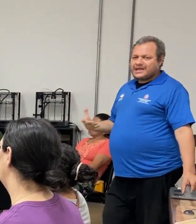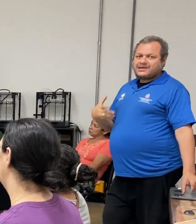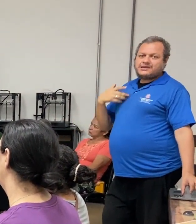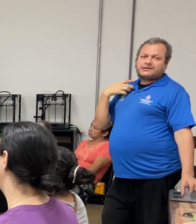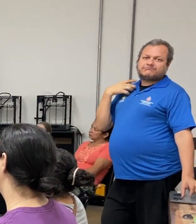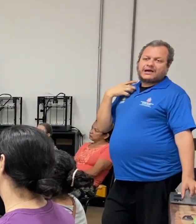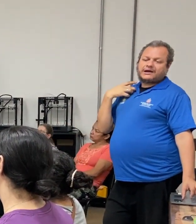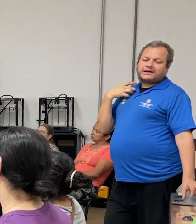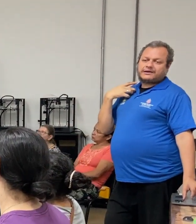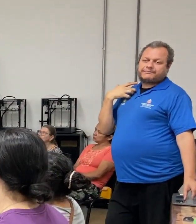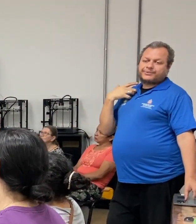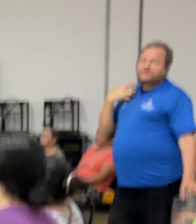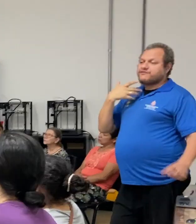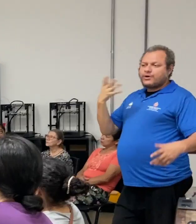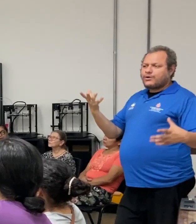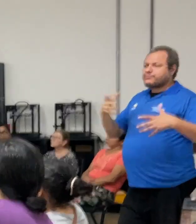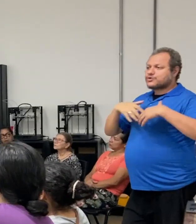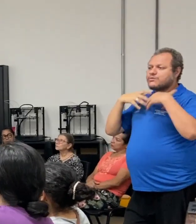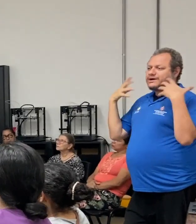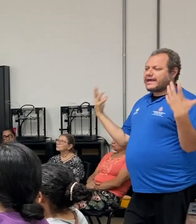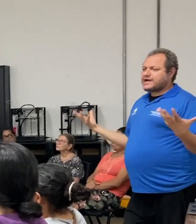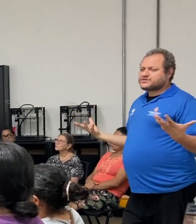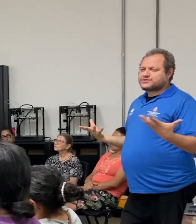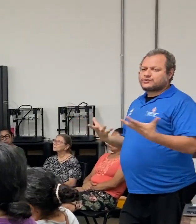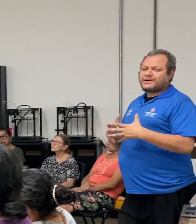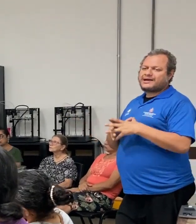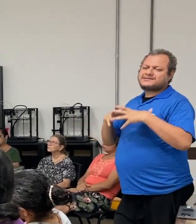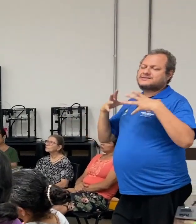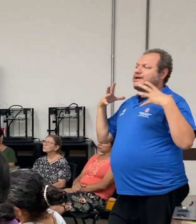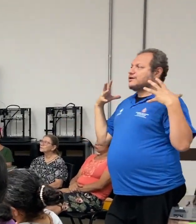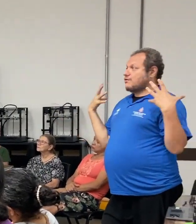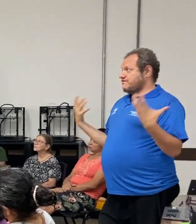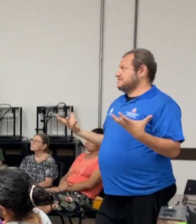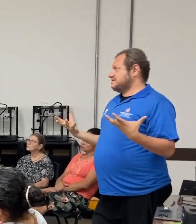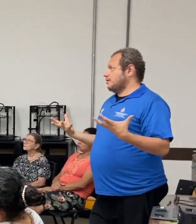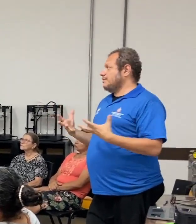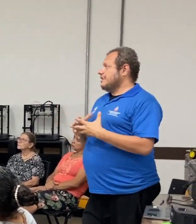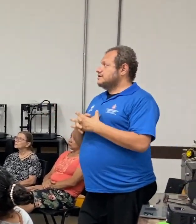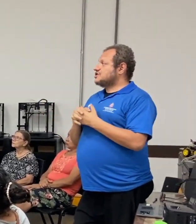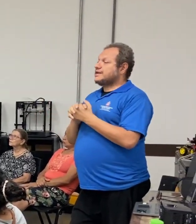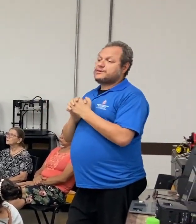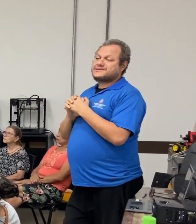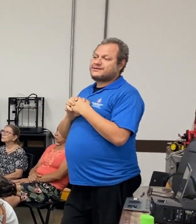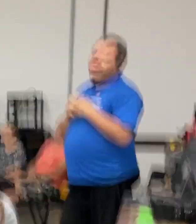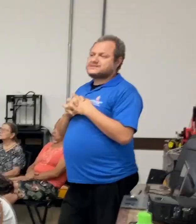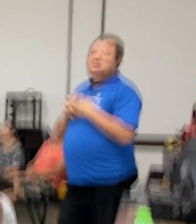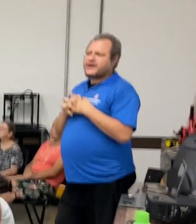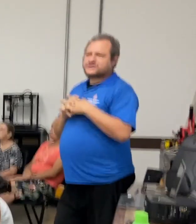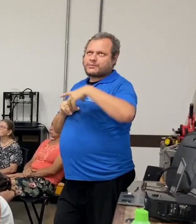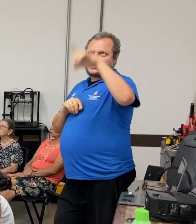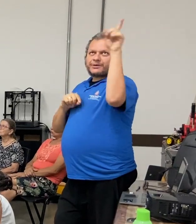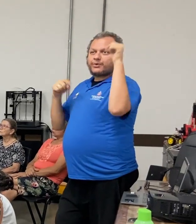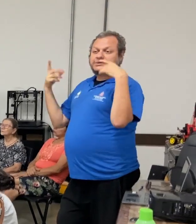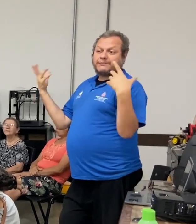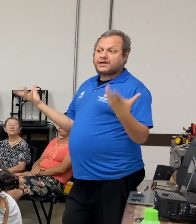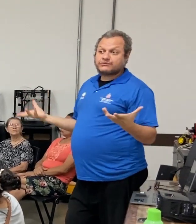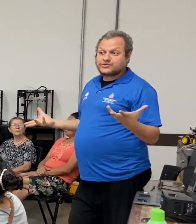e provou por congressos e tudo mais, né, e convenceu de que a língua de sinais não era somente apontamentos, não